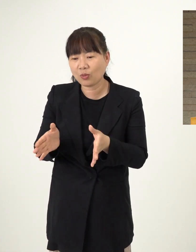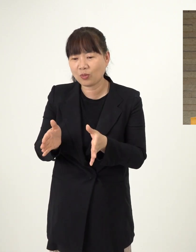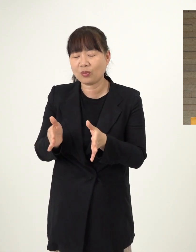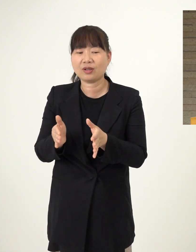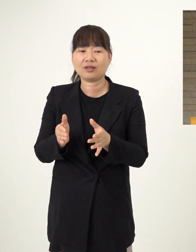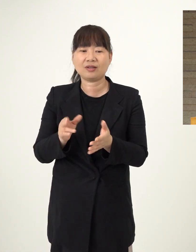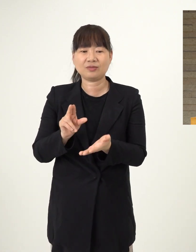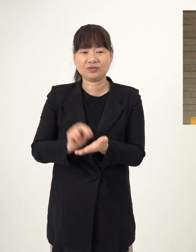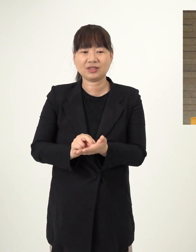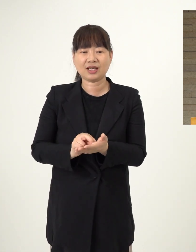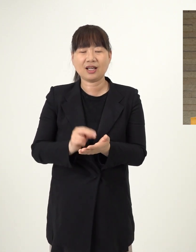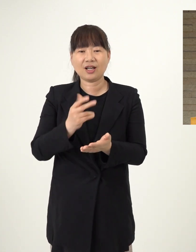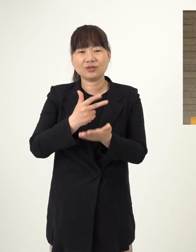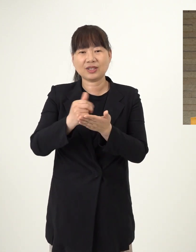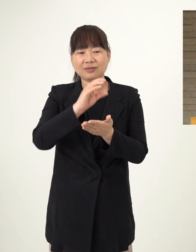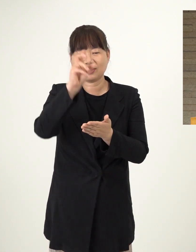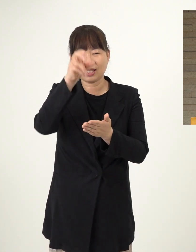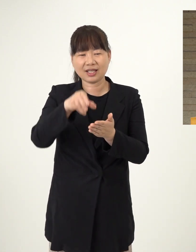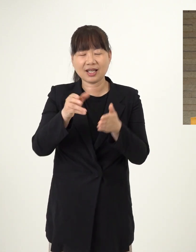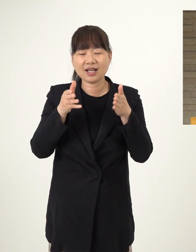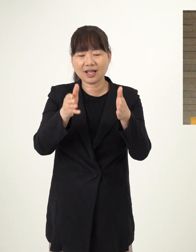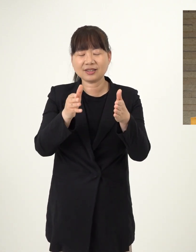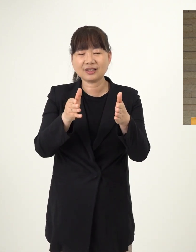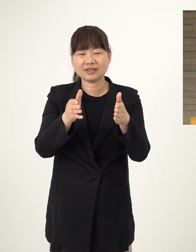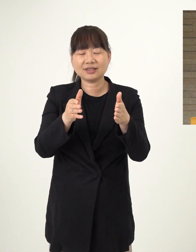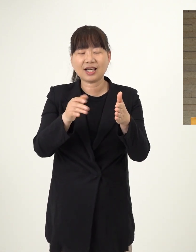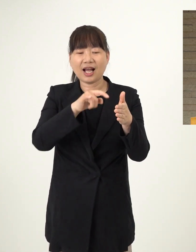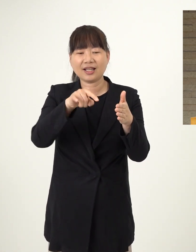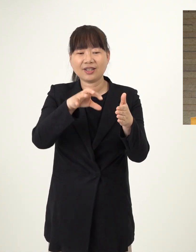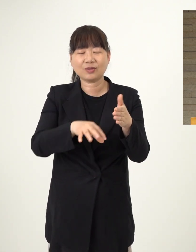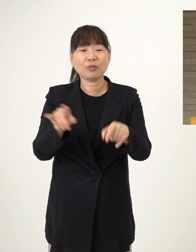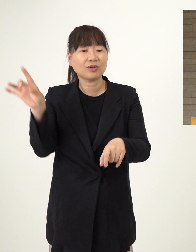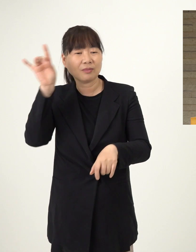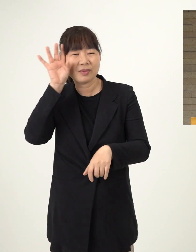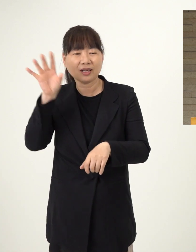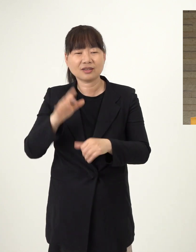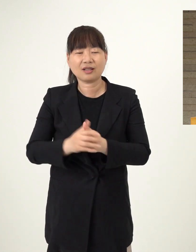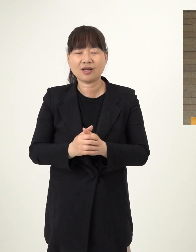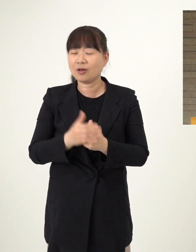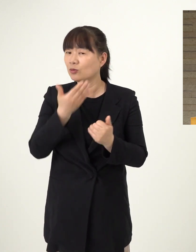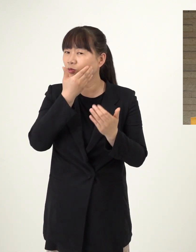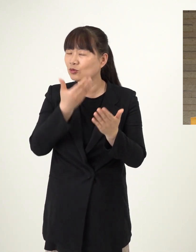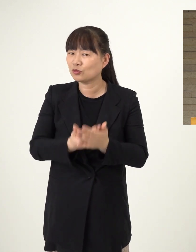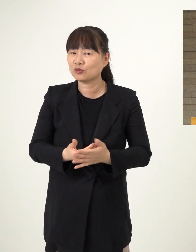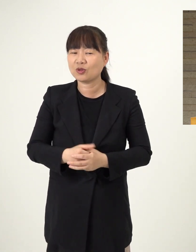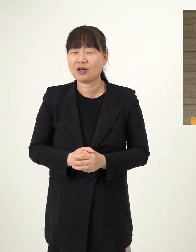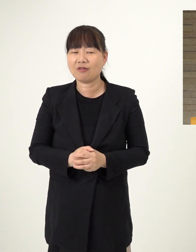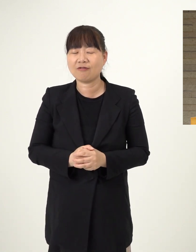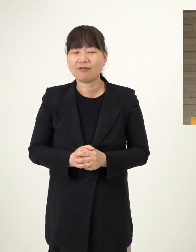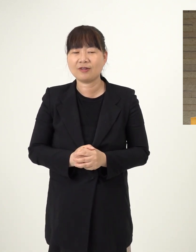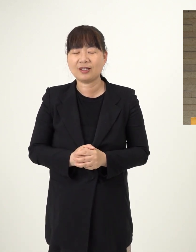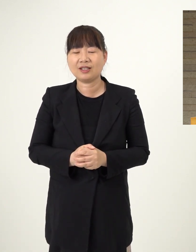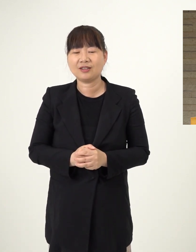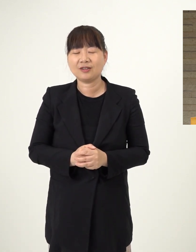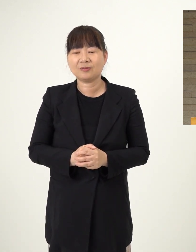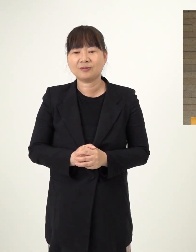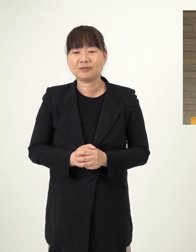이렇게 주의 십자가를 향하는 길목에도 뜻밖의 아주 중요한